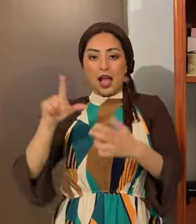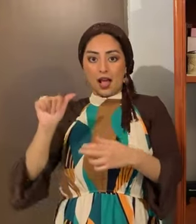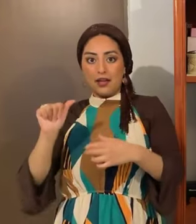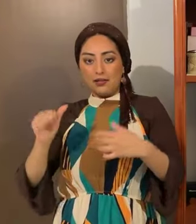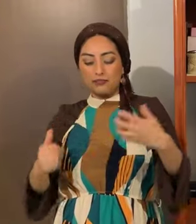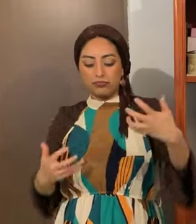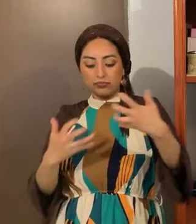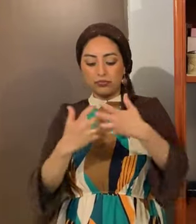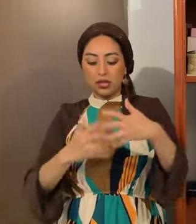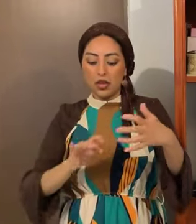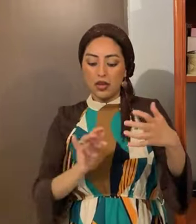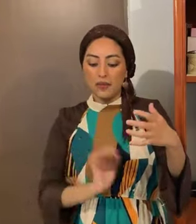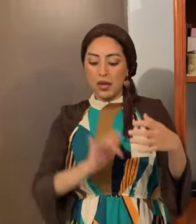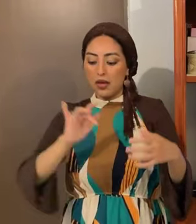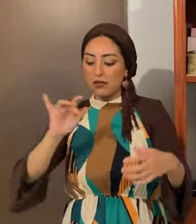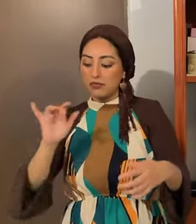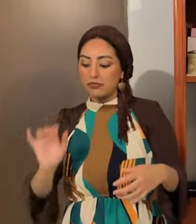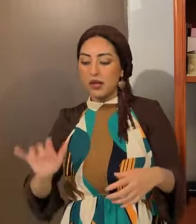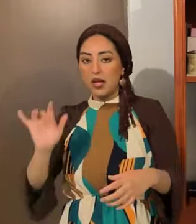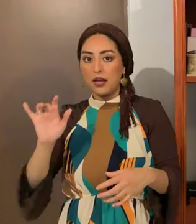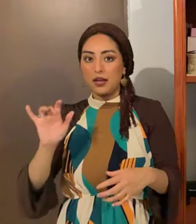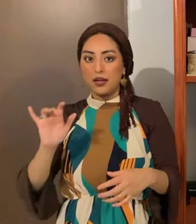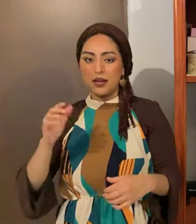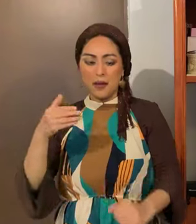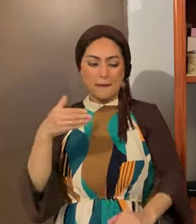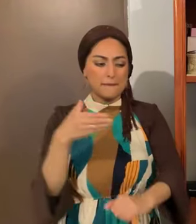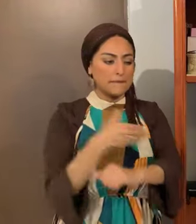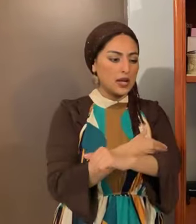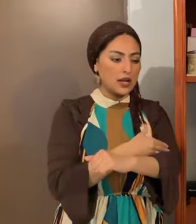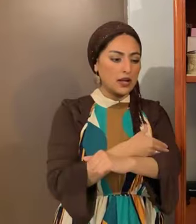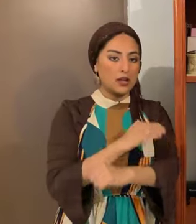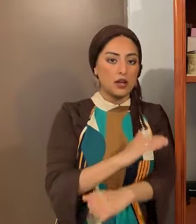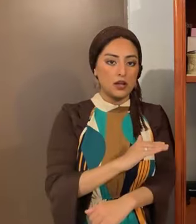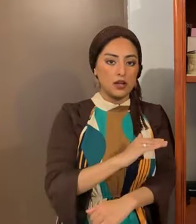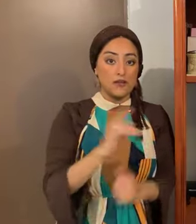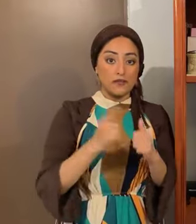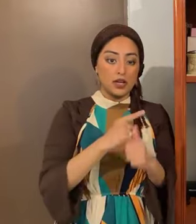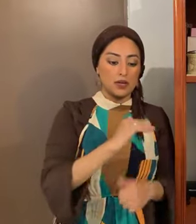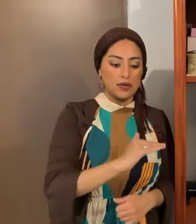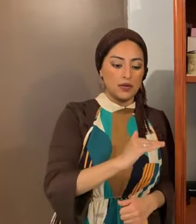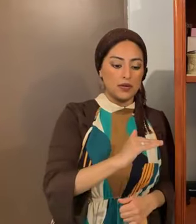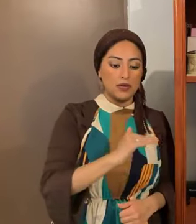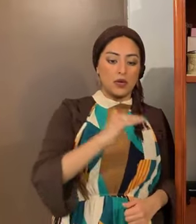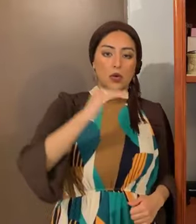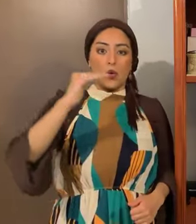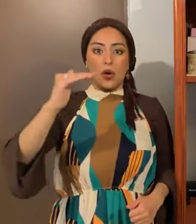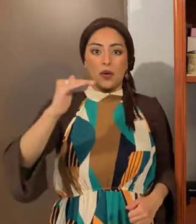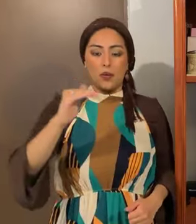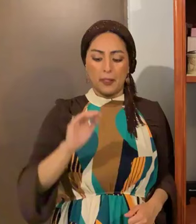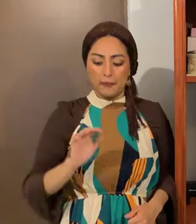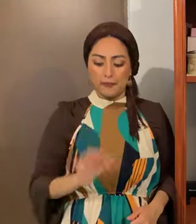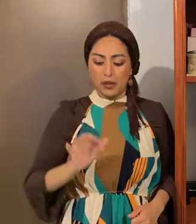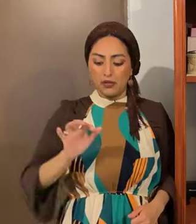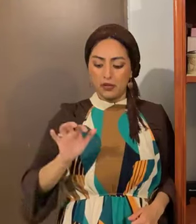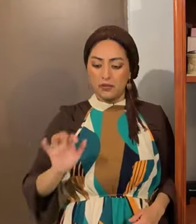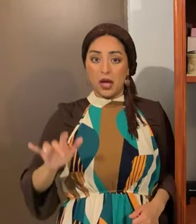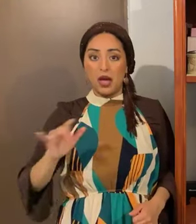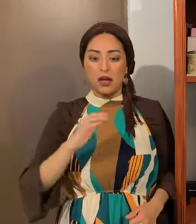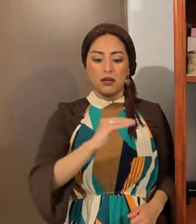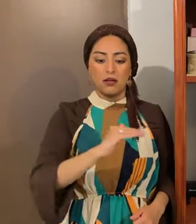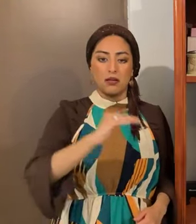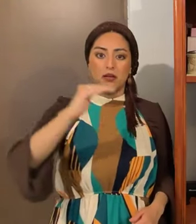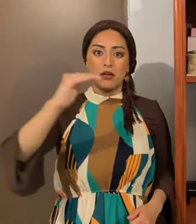Entonces, nosotros estábamos en una nota grave, subimos a la Hey, la letra Hey, la segunda